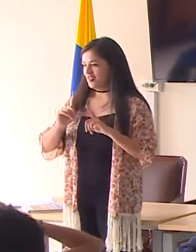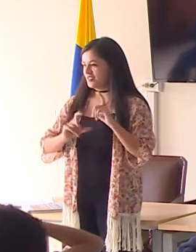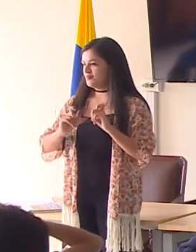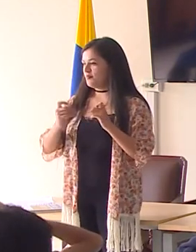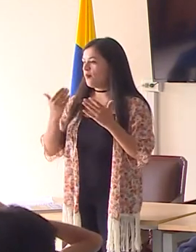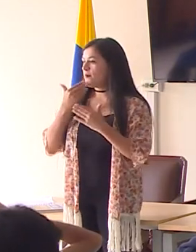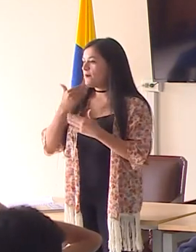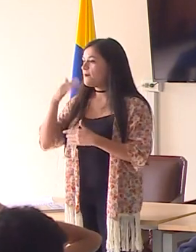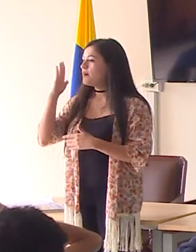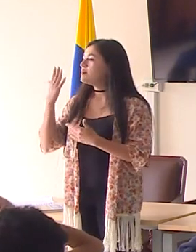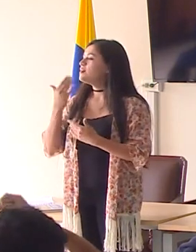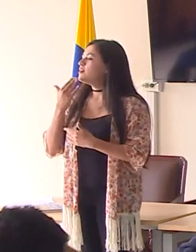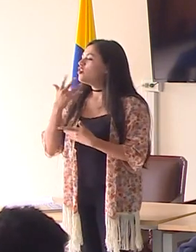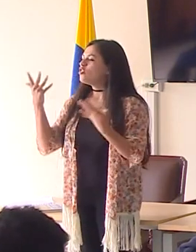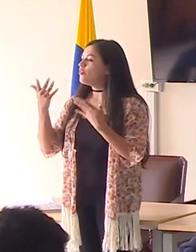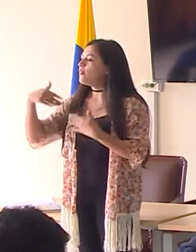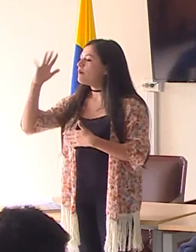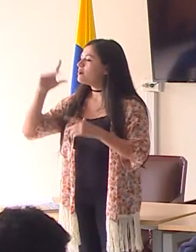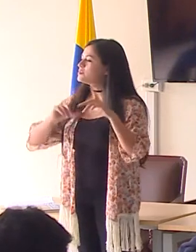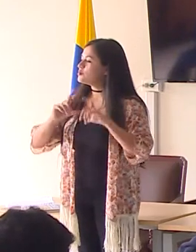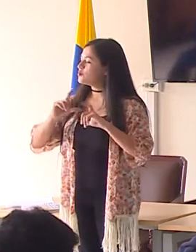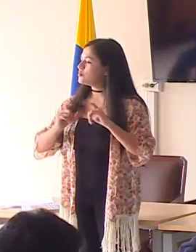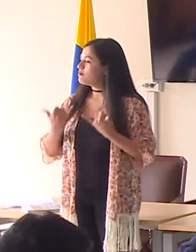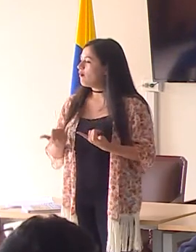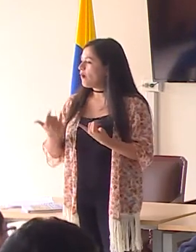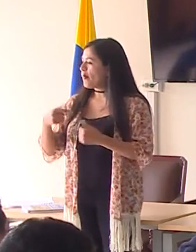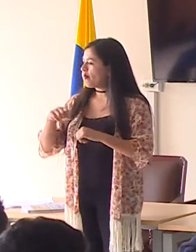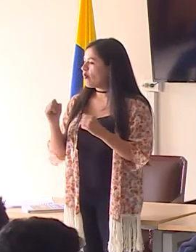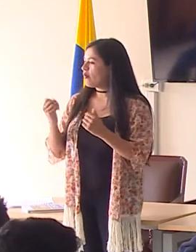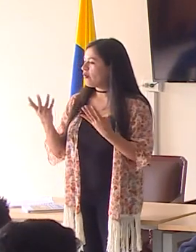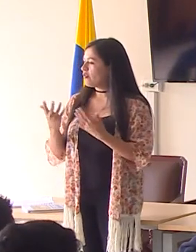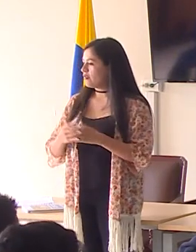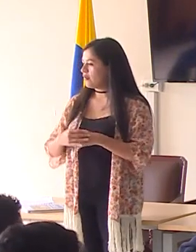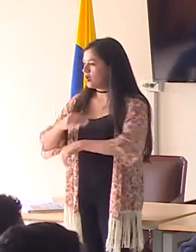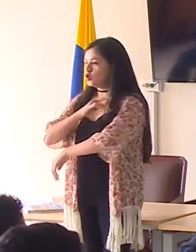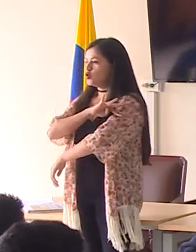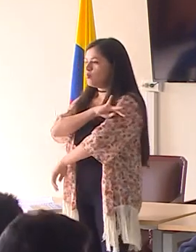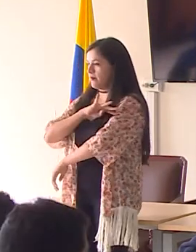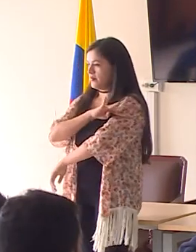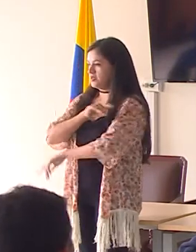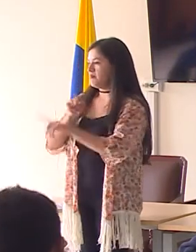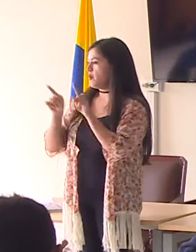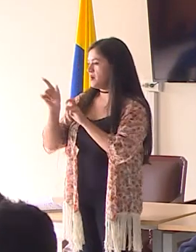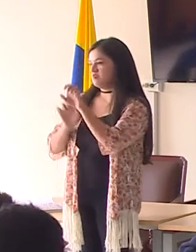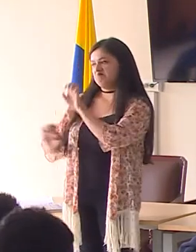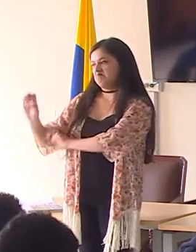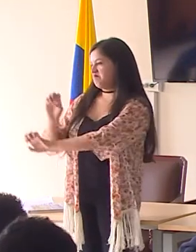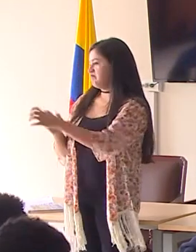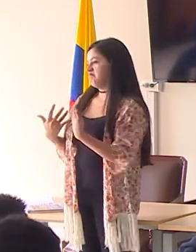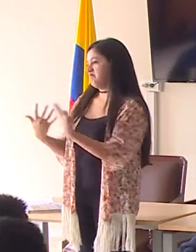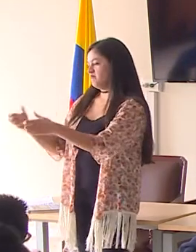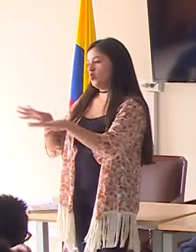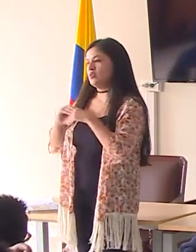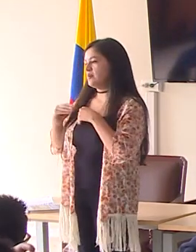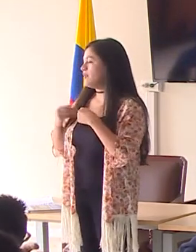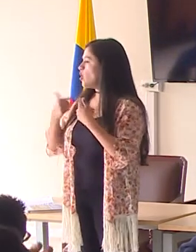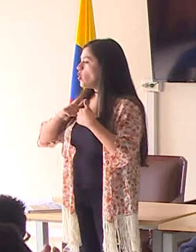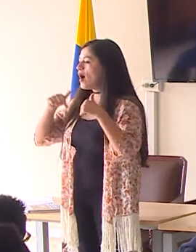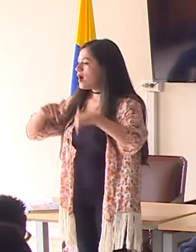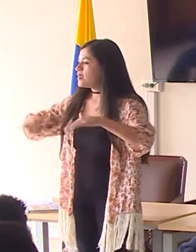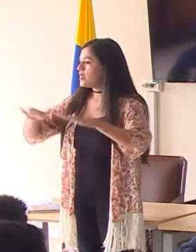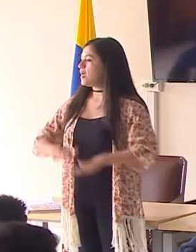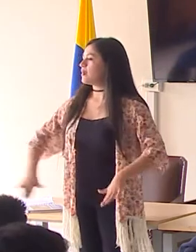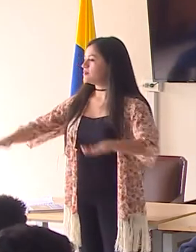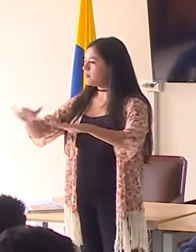sumapaz por ejemplo en los procesos de resistencia interesante en el sumapaz en términos de no dejamos acá